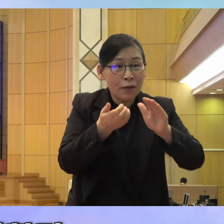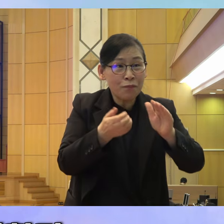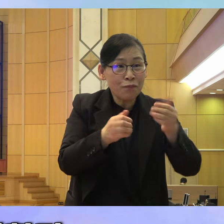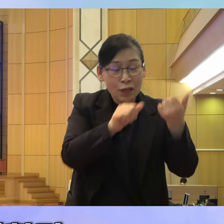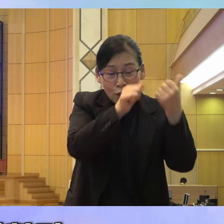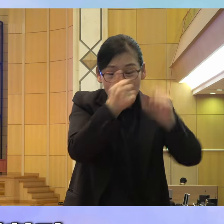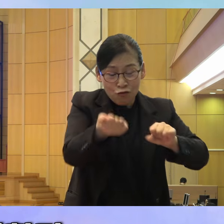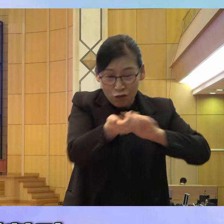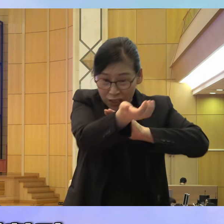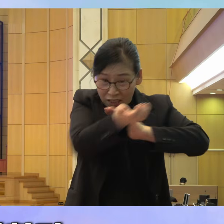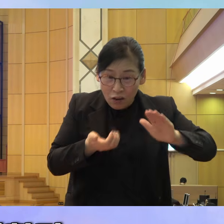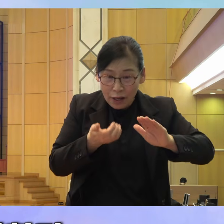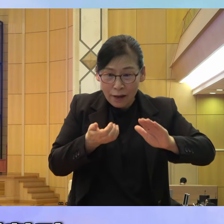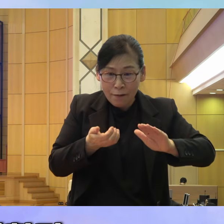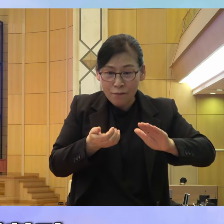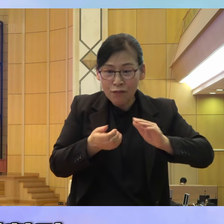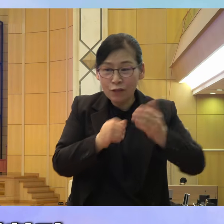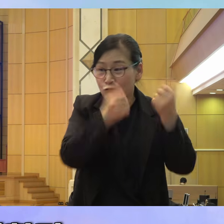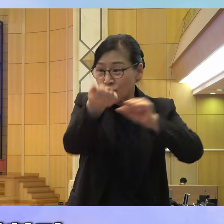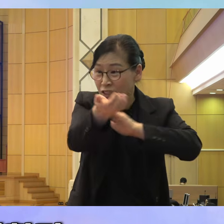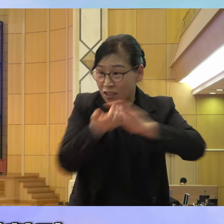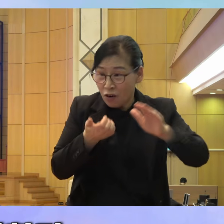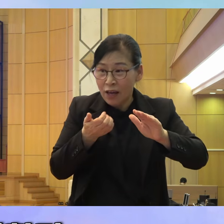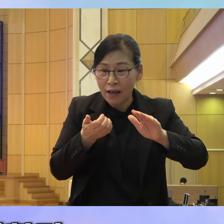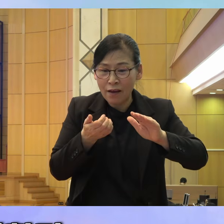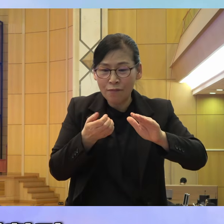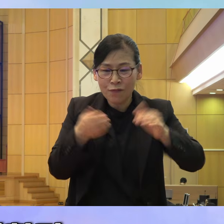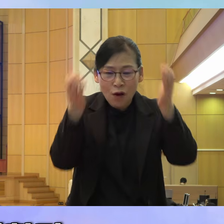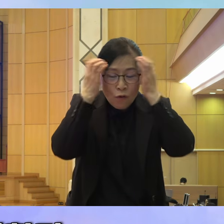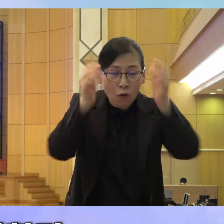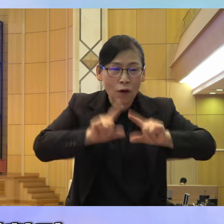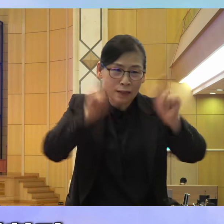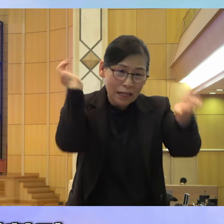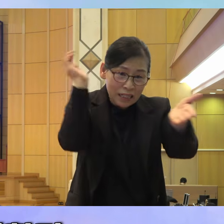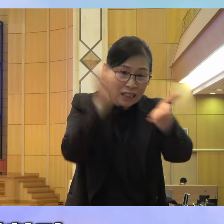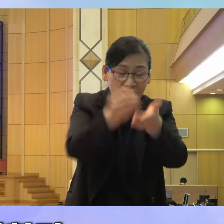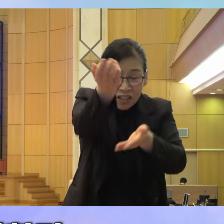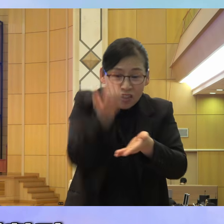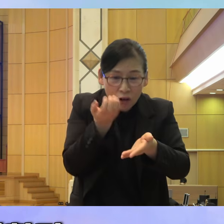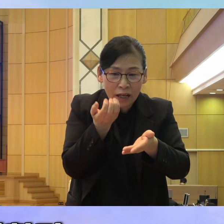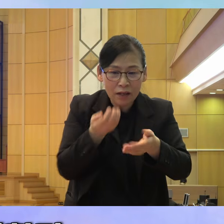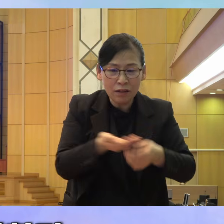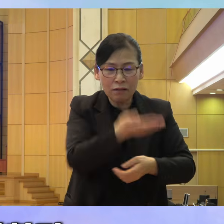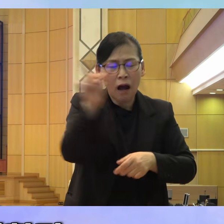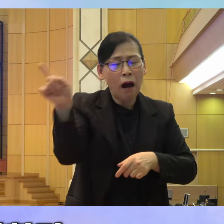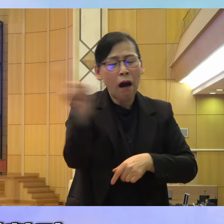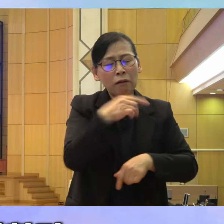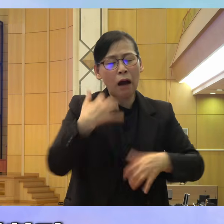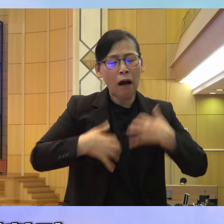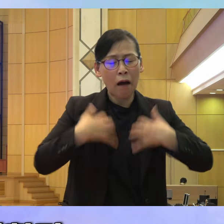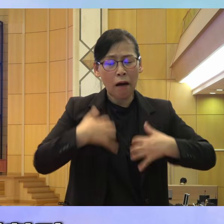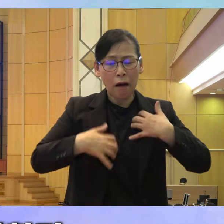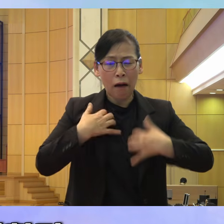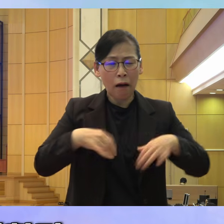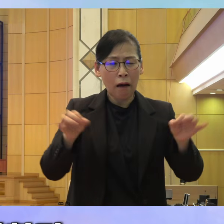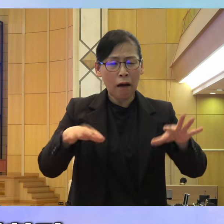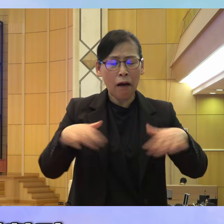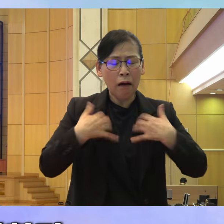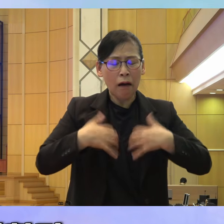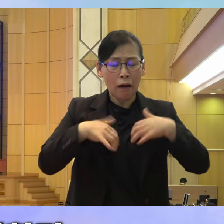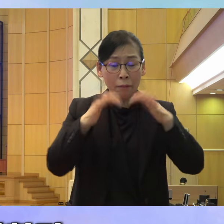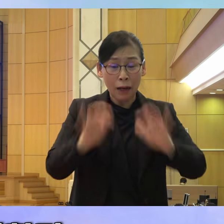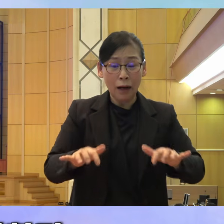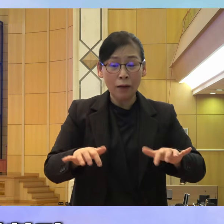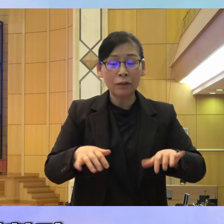소용없어. 죽기 전에, 곤고한 날이기 전에 나는 아무 낙이 없다고